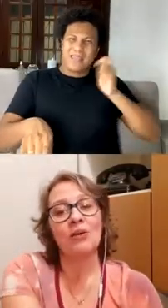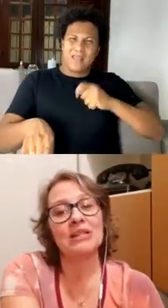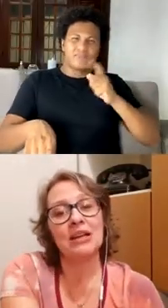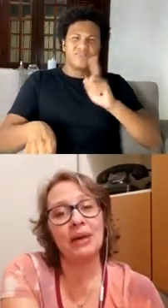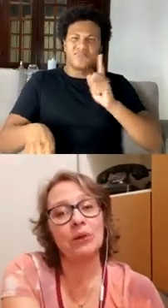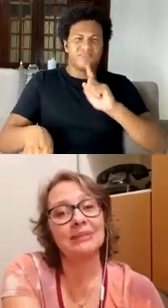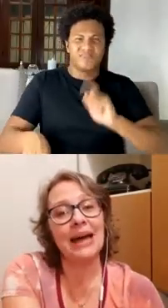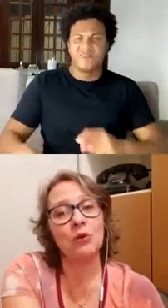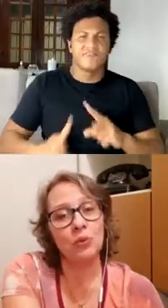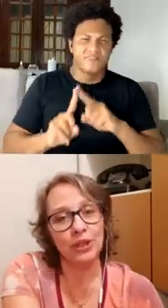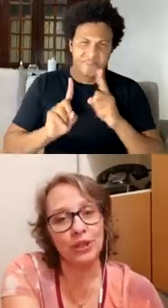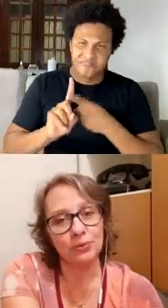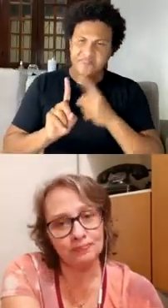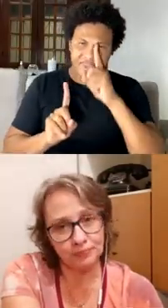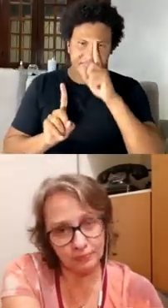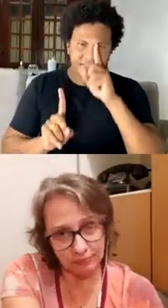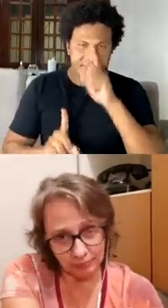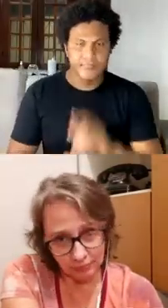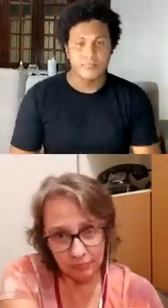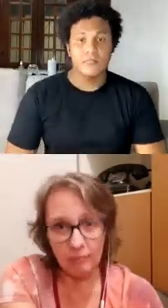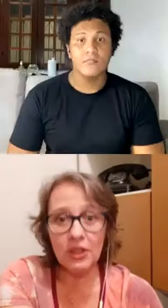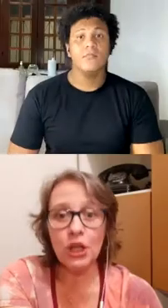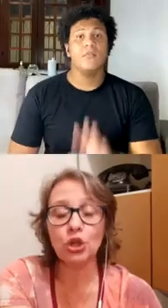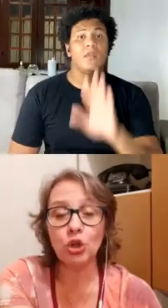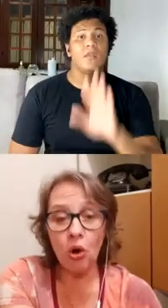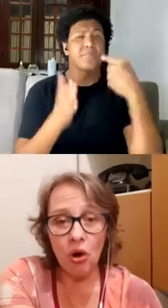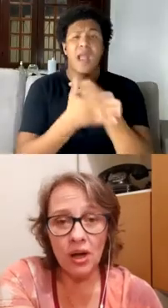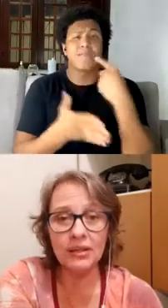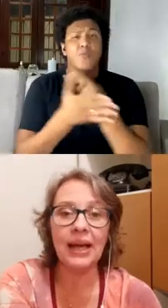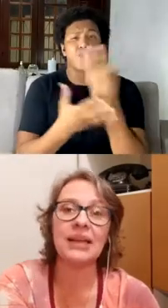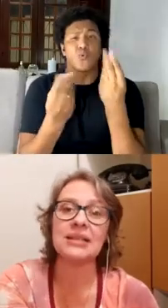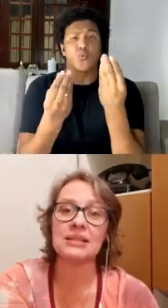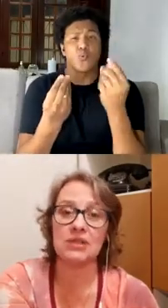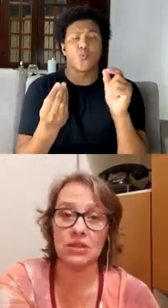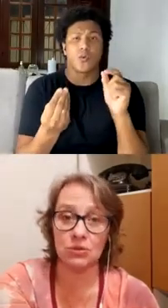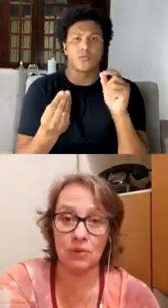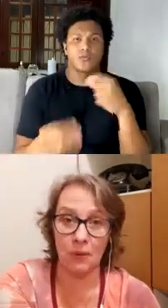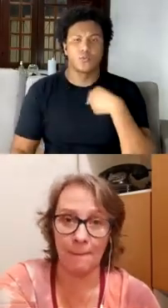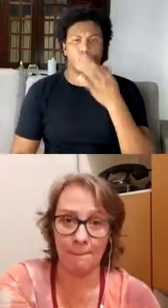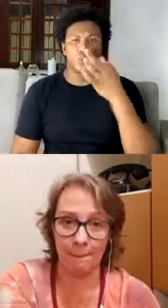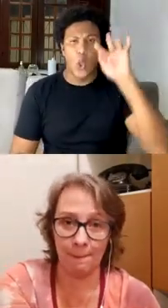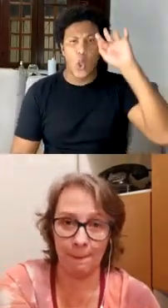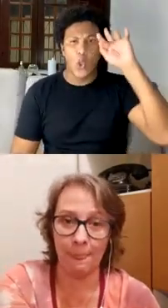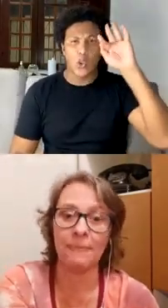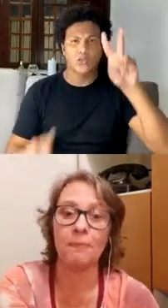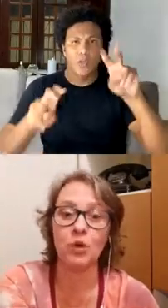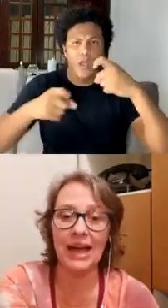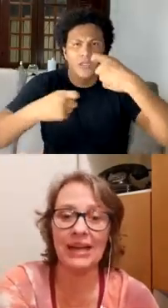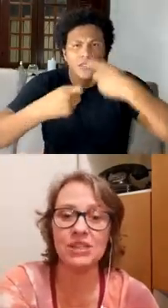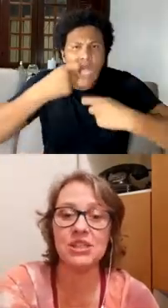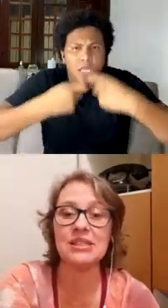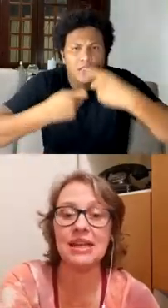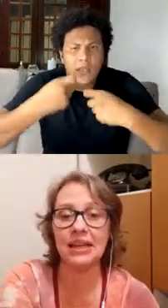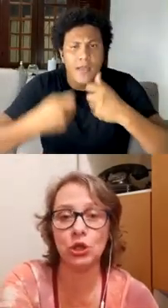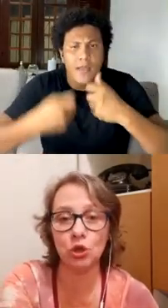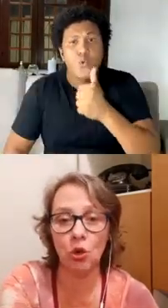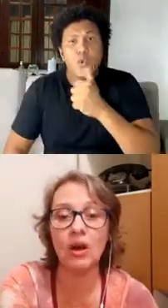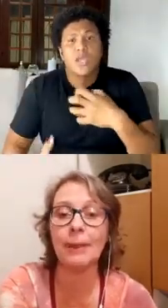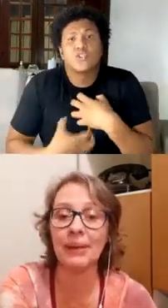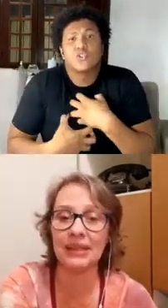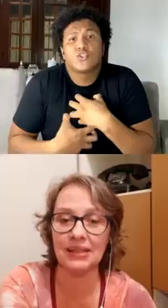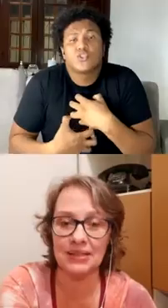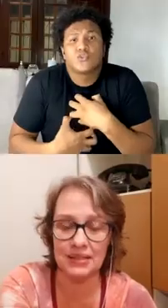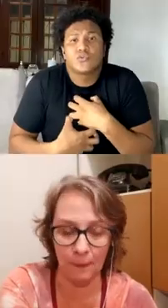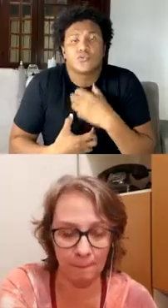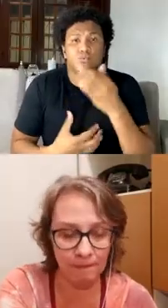Uma coisa que perguntaram muito. Dor na relação sexual. mulheres que sentem dor